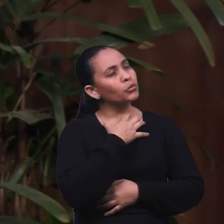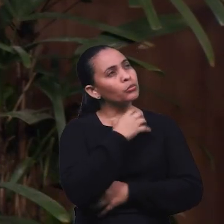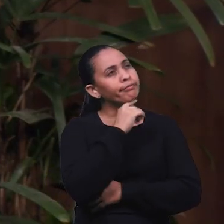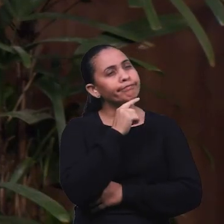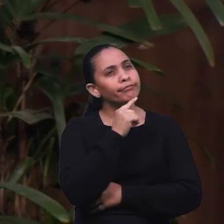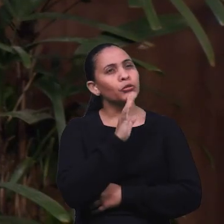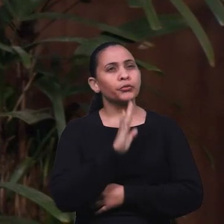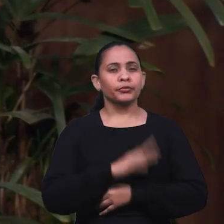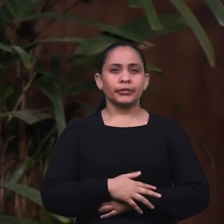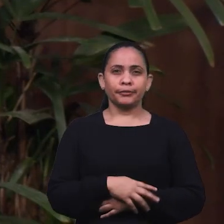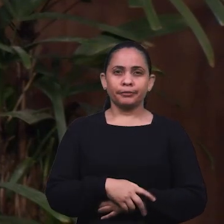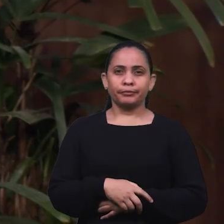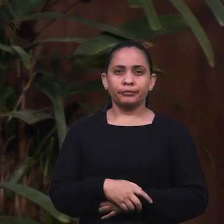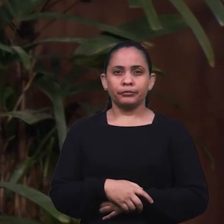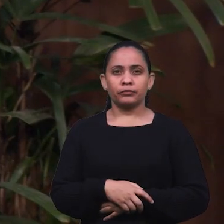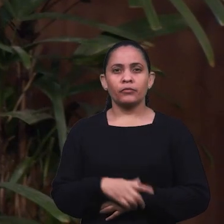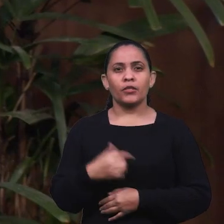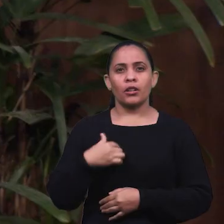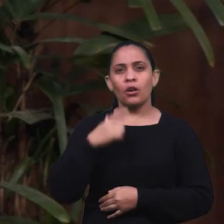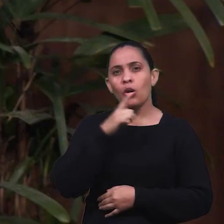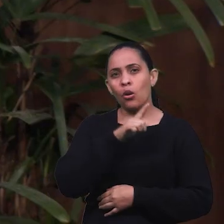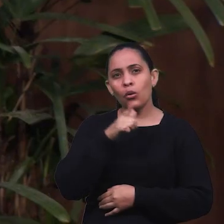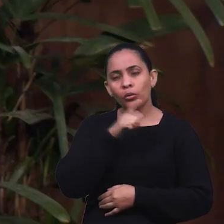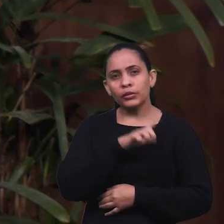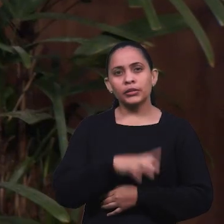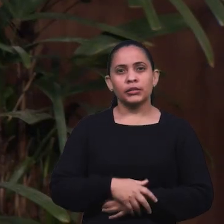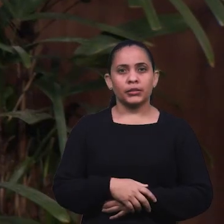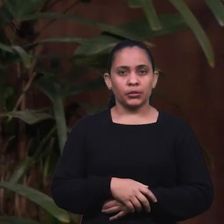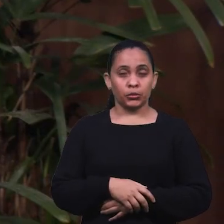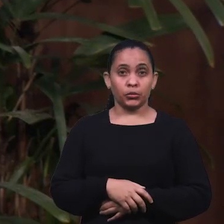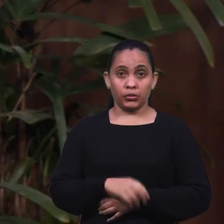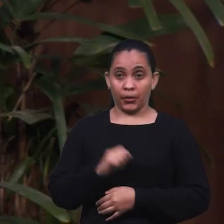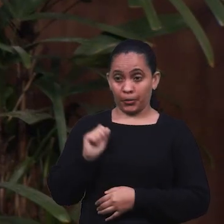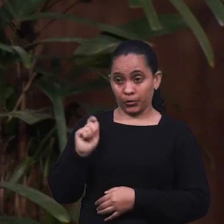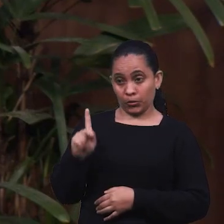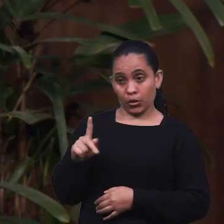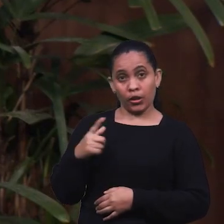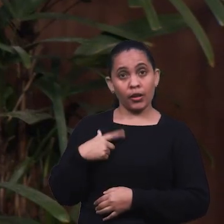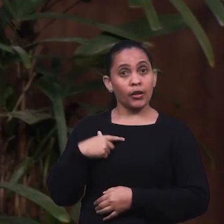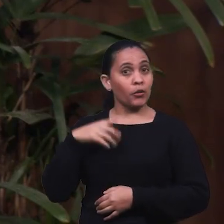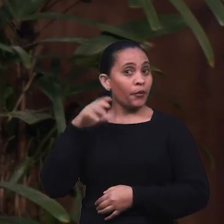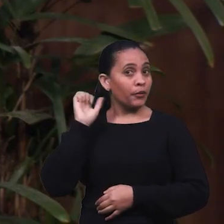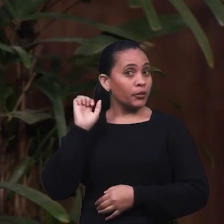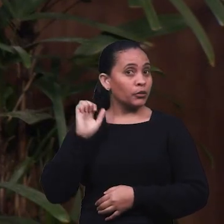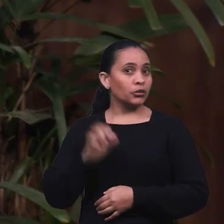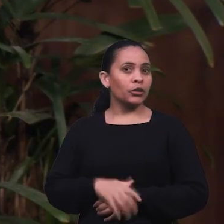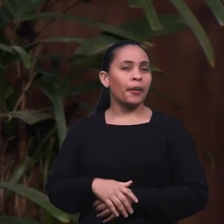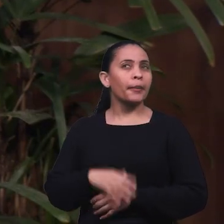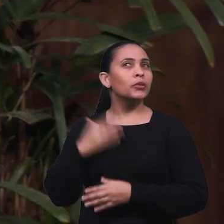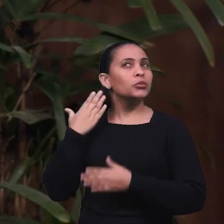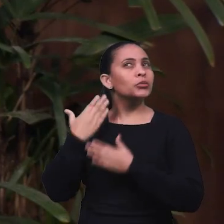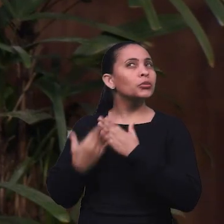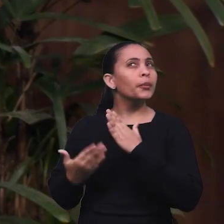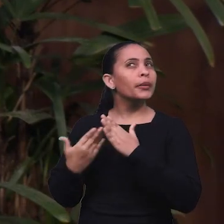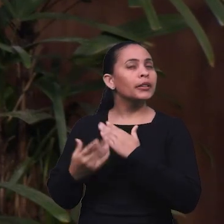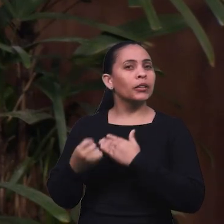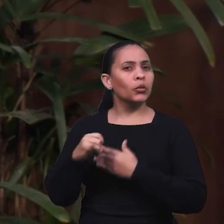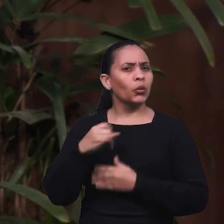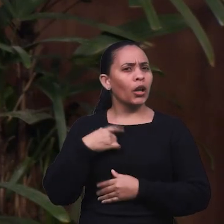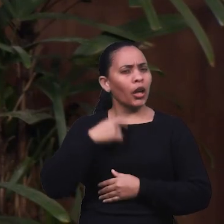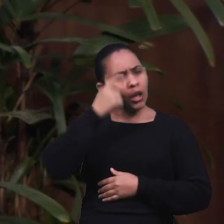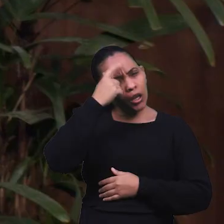dúvida, eh, eu consigo esse benefício a partir, vamos supor, eu sou ouvinte, mas eu estou perdendo a minha audição.